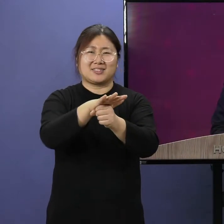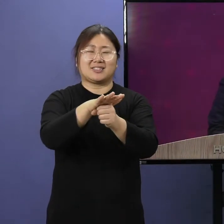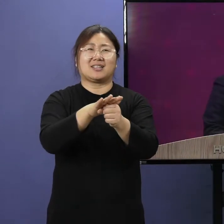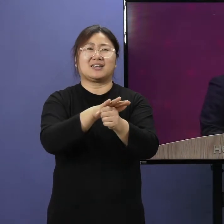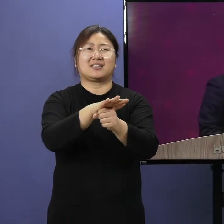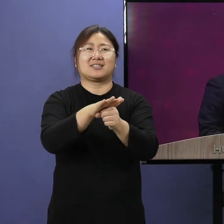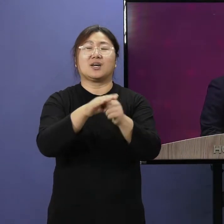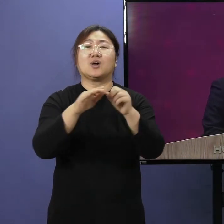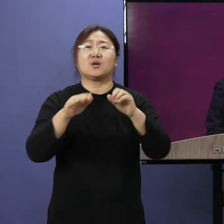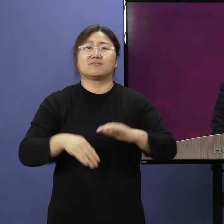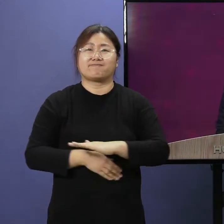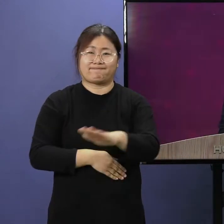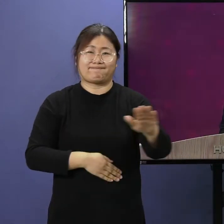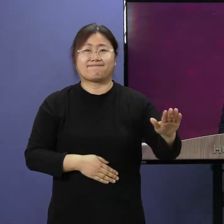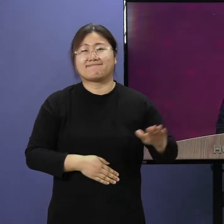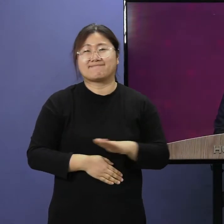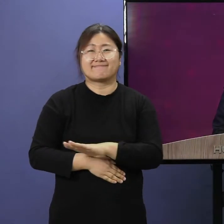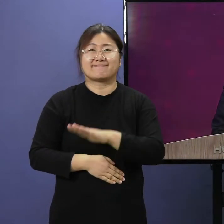우리는